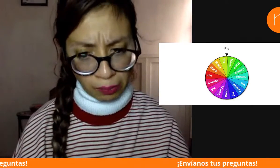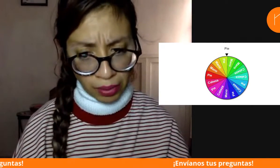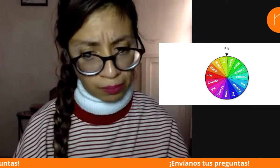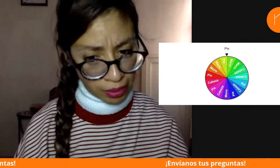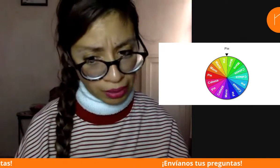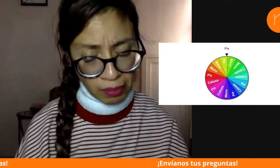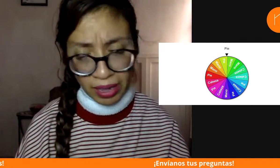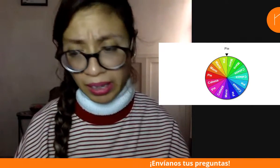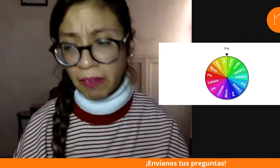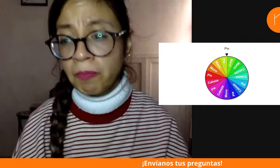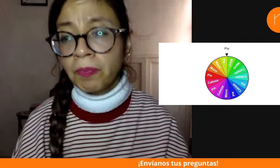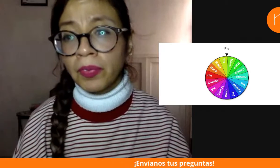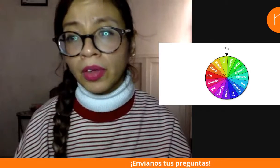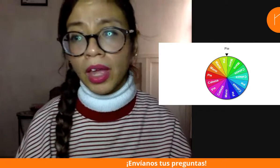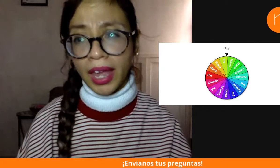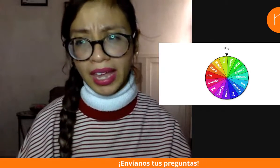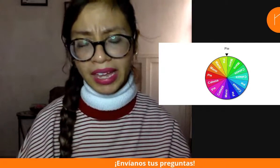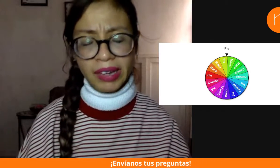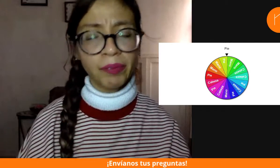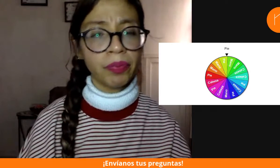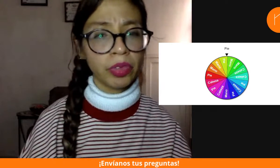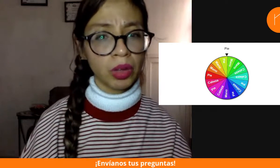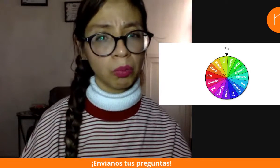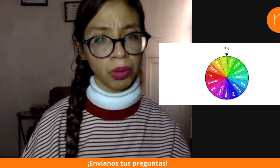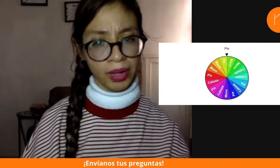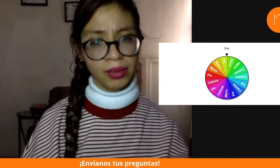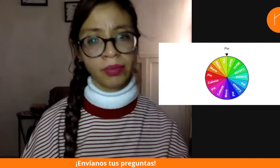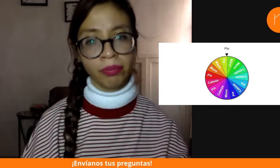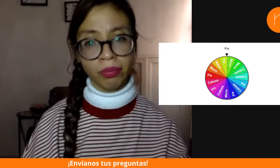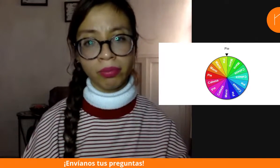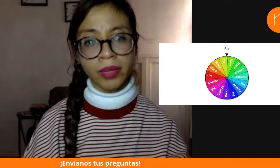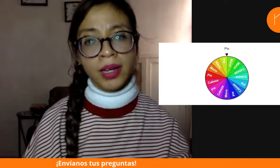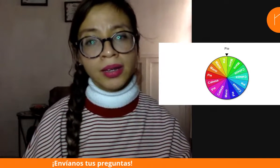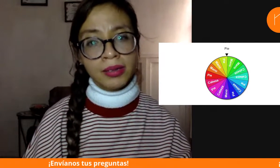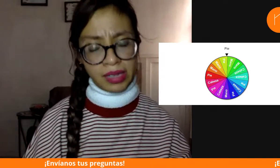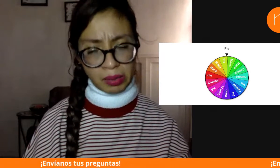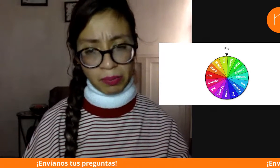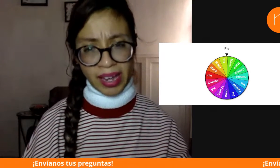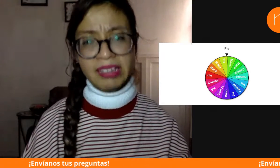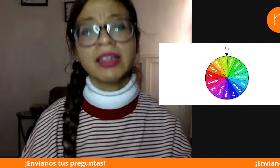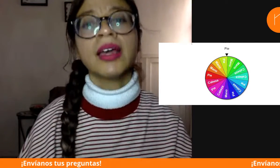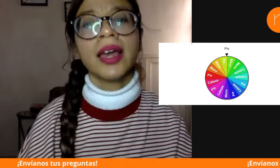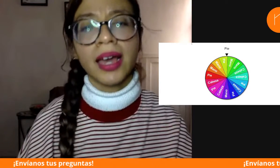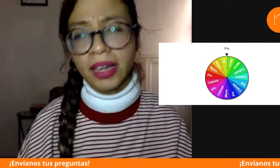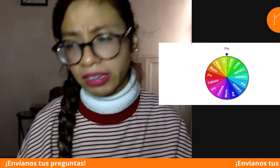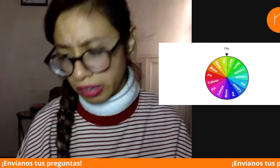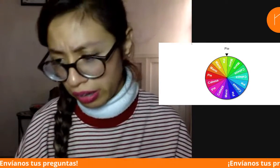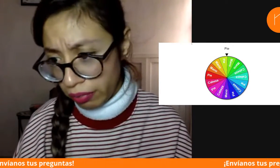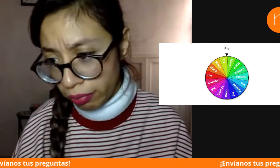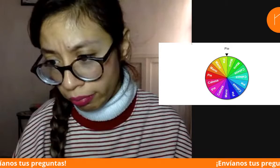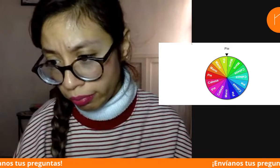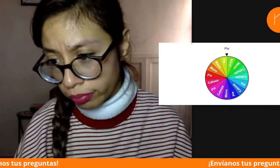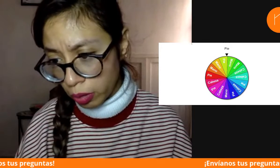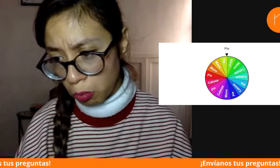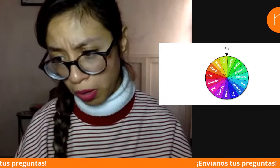diciembre 2020. Y pues, sin más, esto